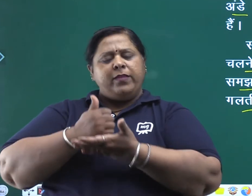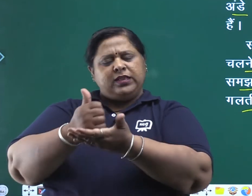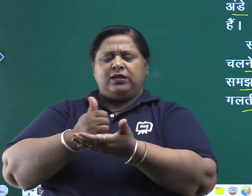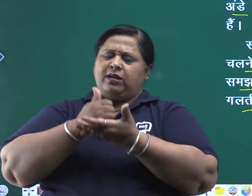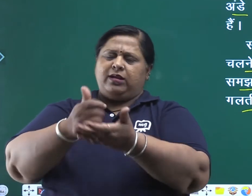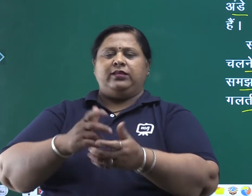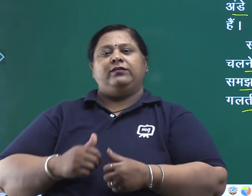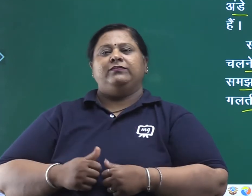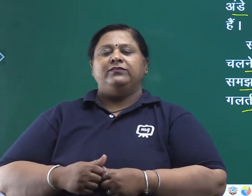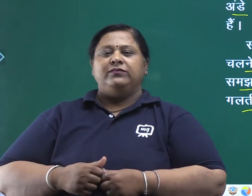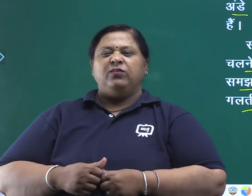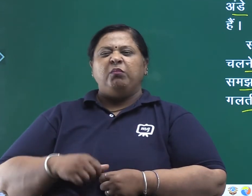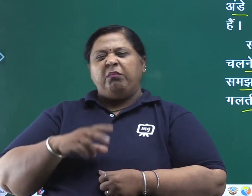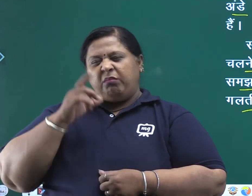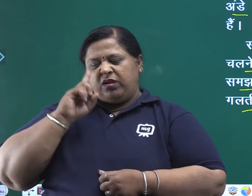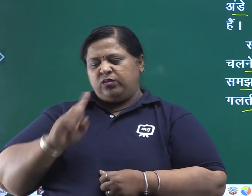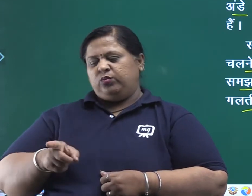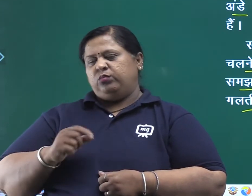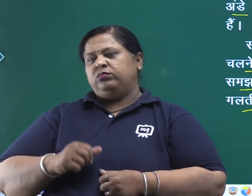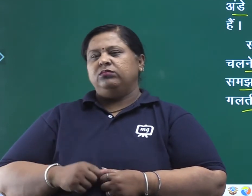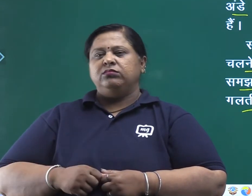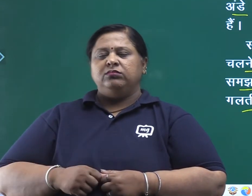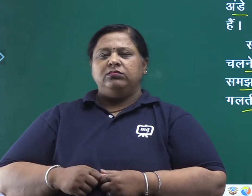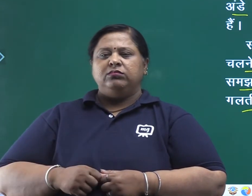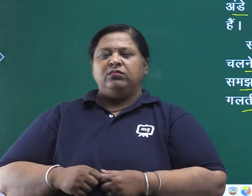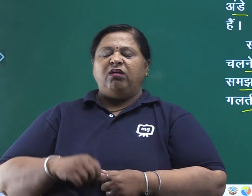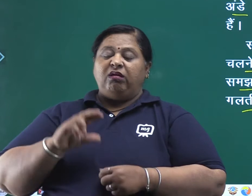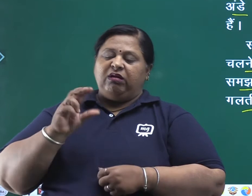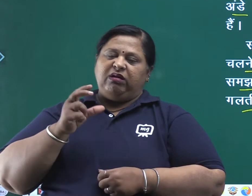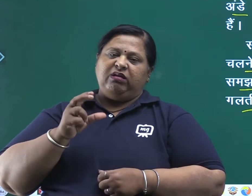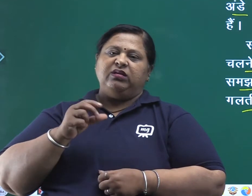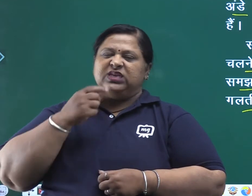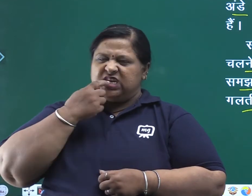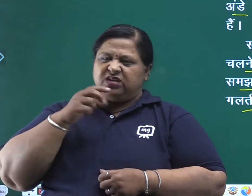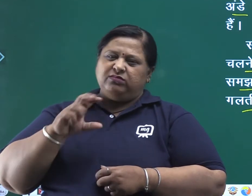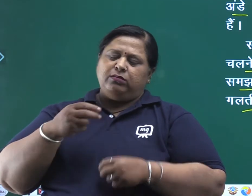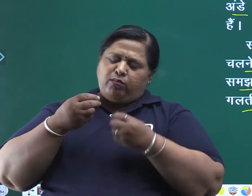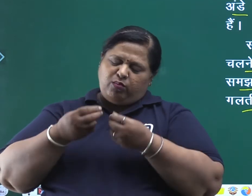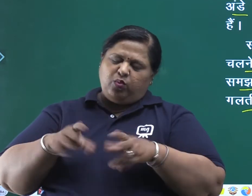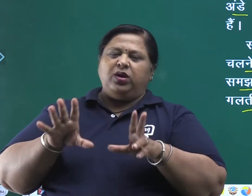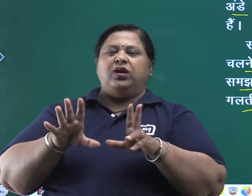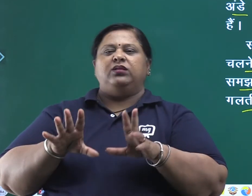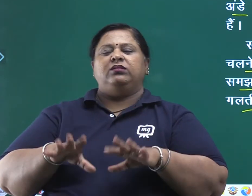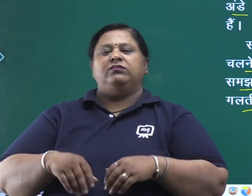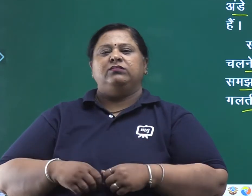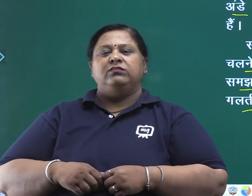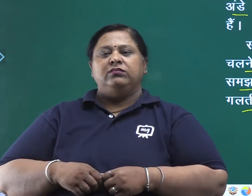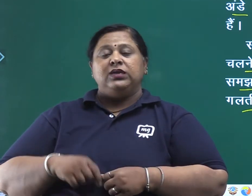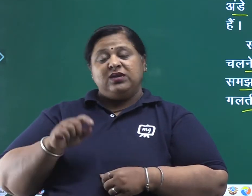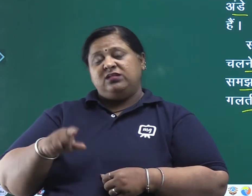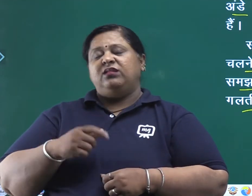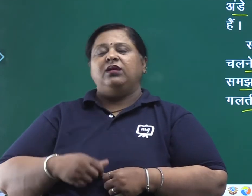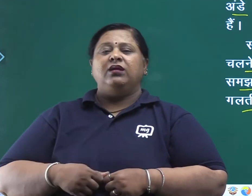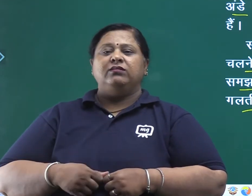थे, परंतु अंडे फूट गए थे।